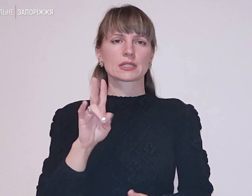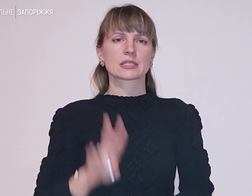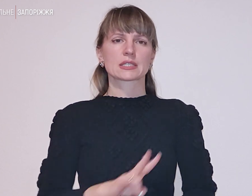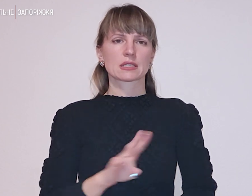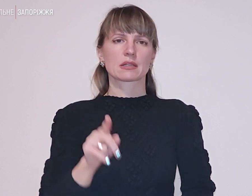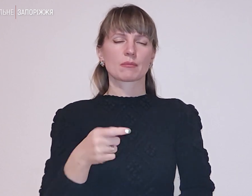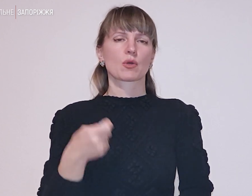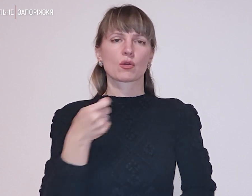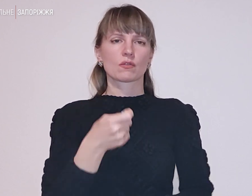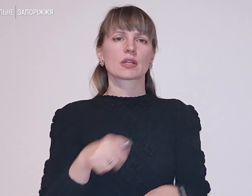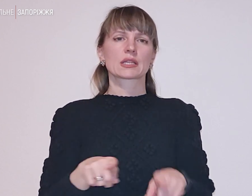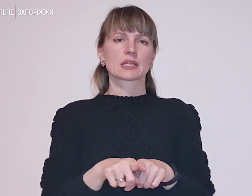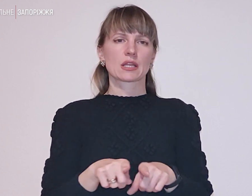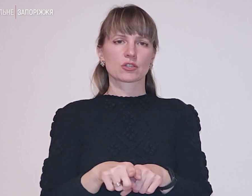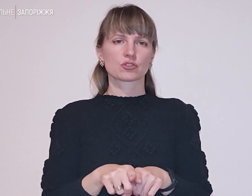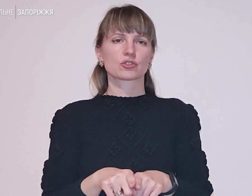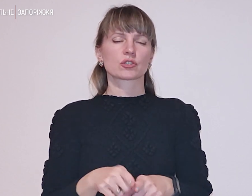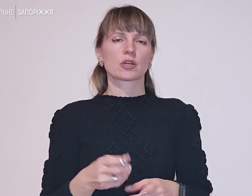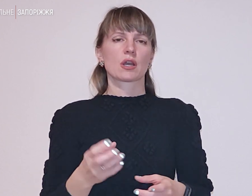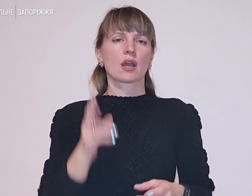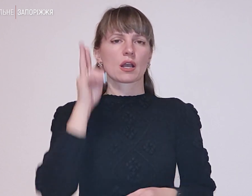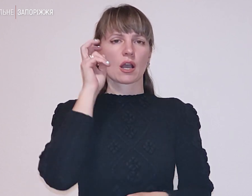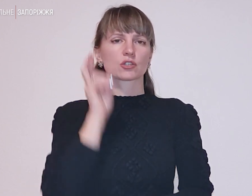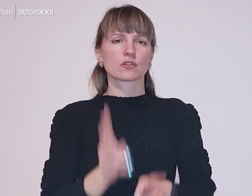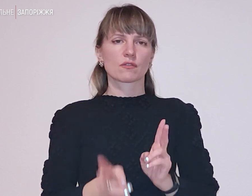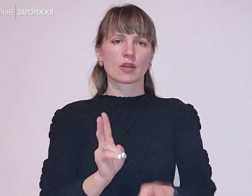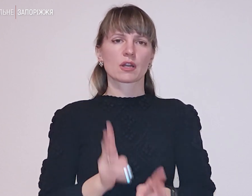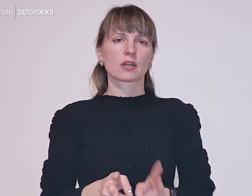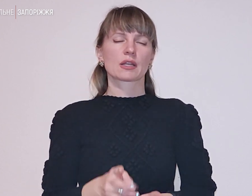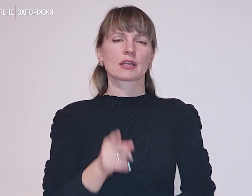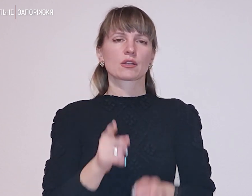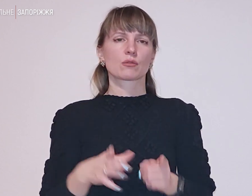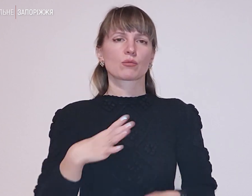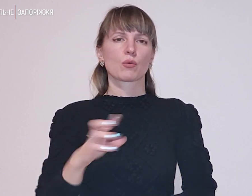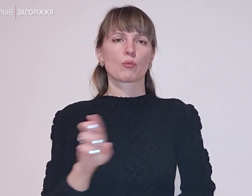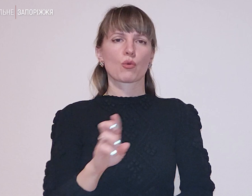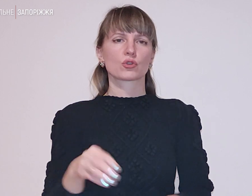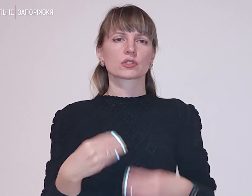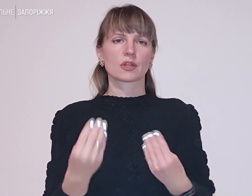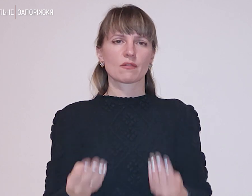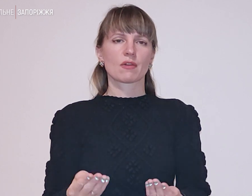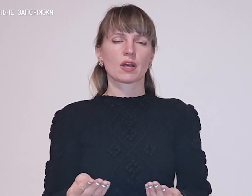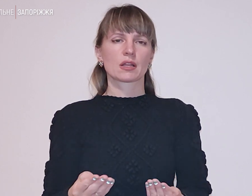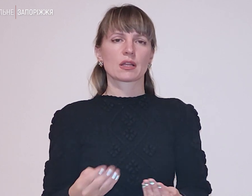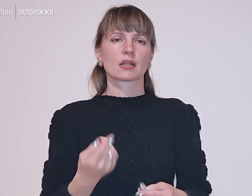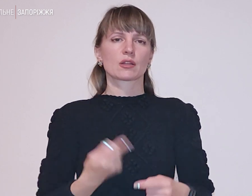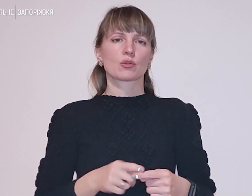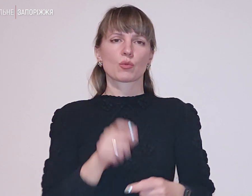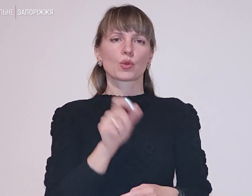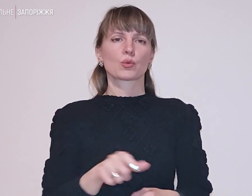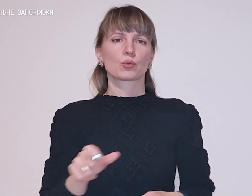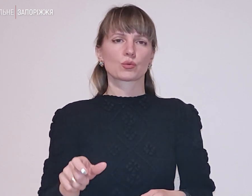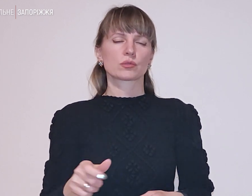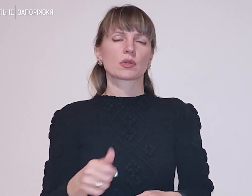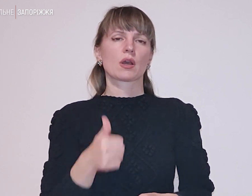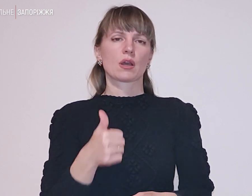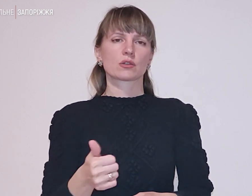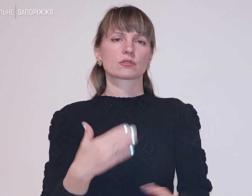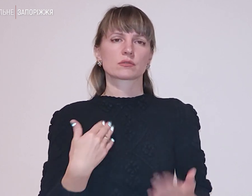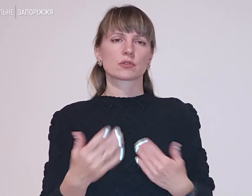годували теж, кашу варили, там інколи борщ давали. Тому люди дуже добре зустріли,